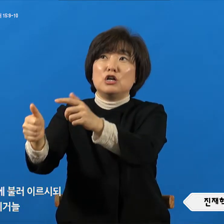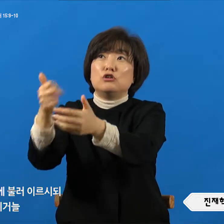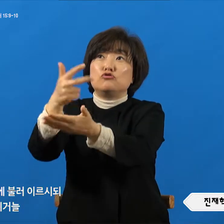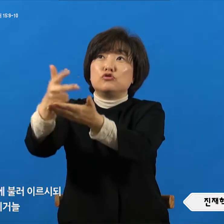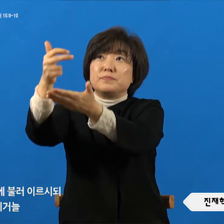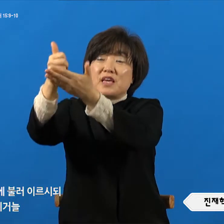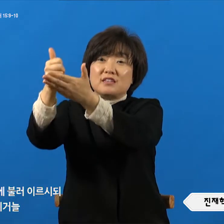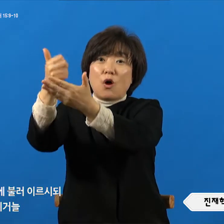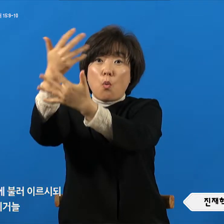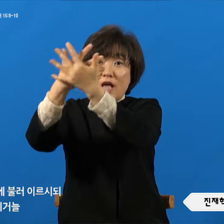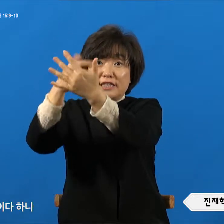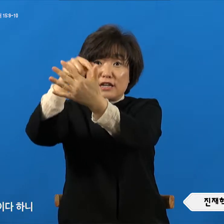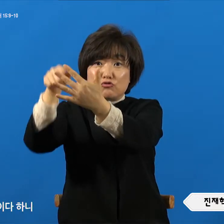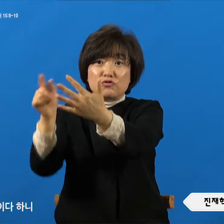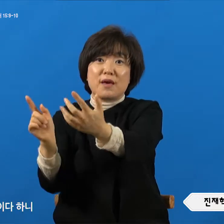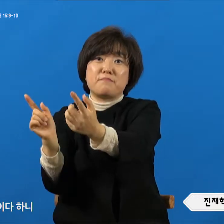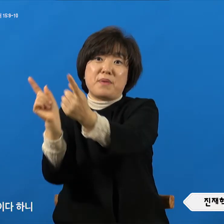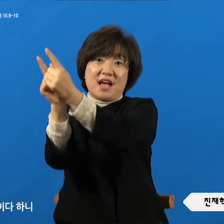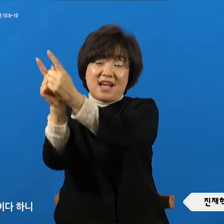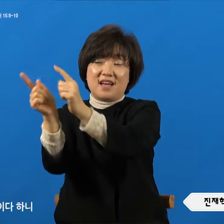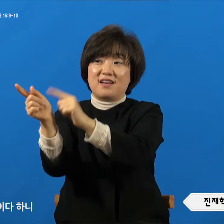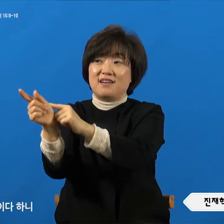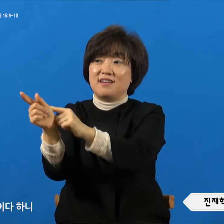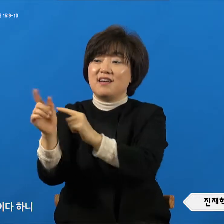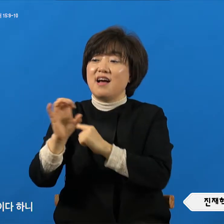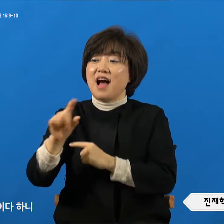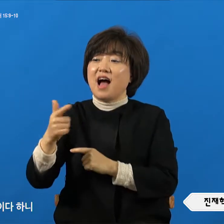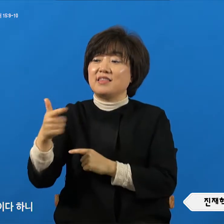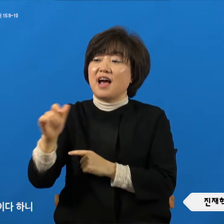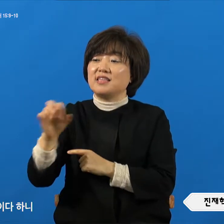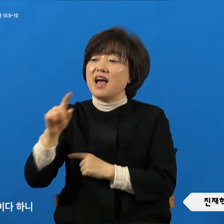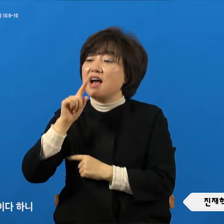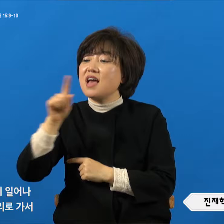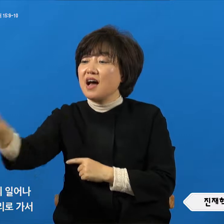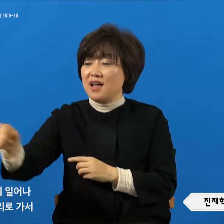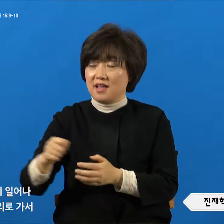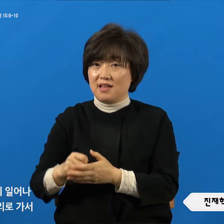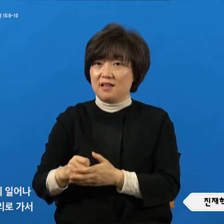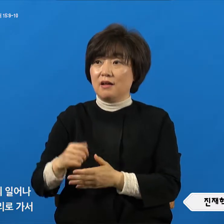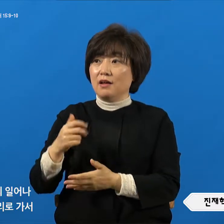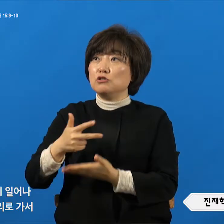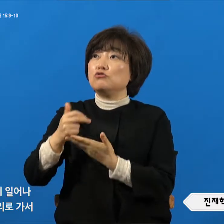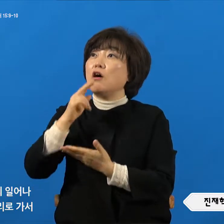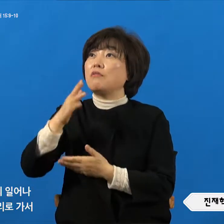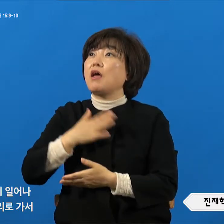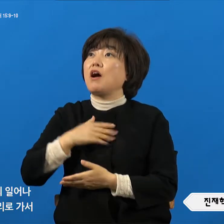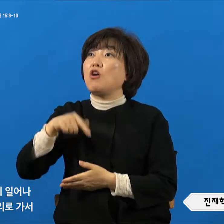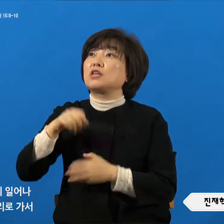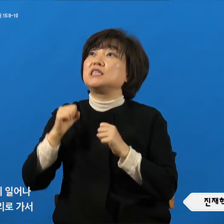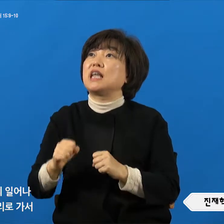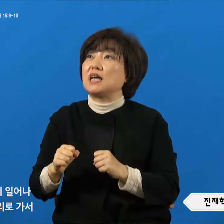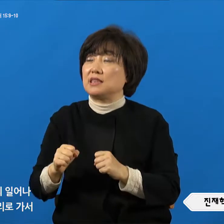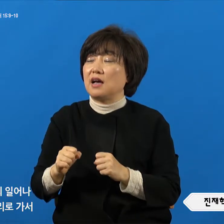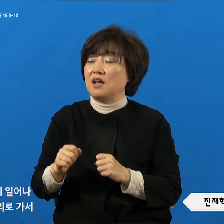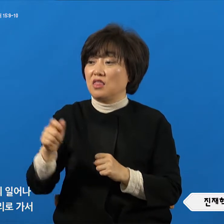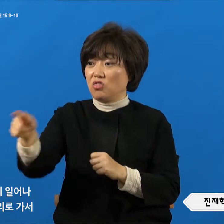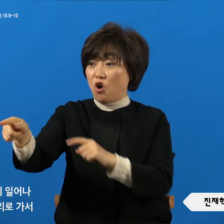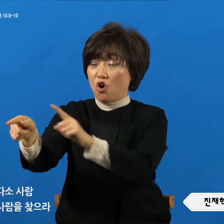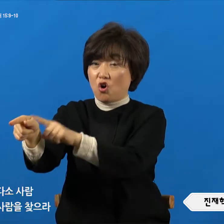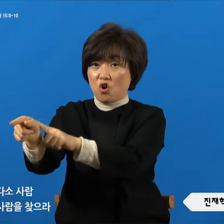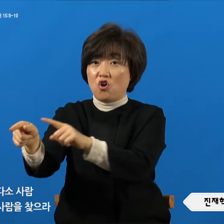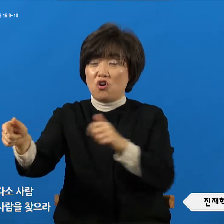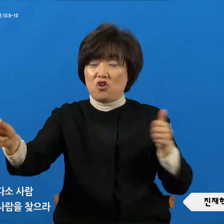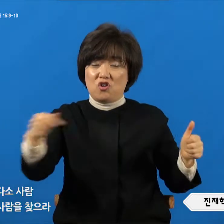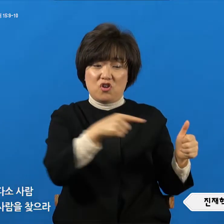이르시되 아나니아야 하시거늘 대답하되 주여 내가 여기 있나이다 하니 주께서 이르시되 일어나 직가라 하는 거리로